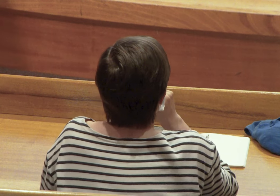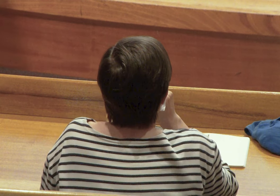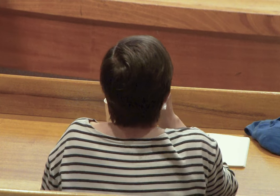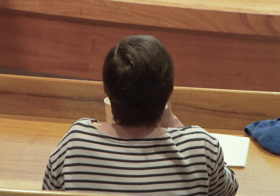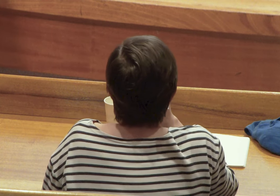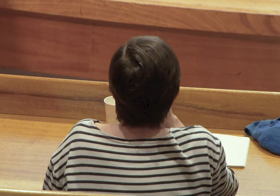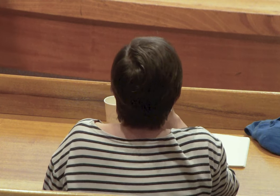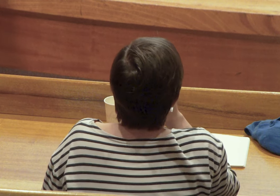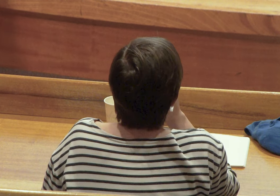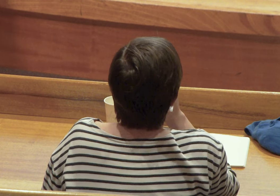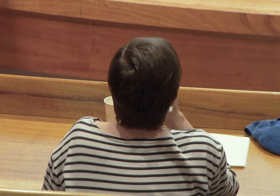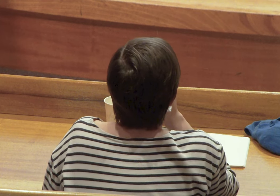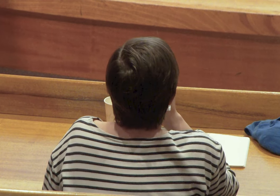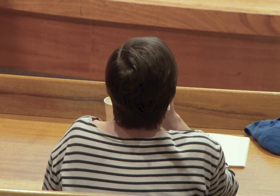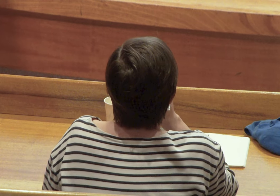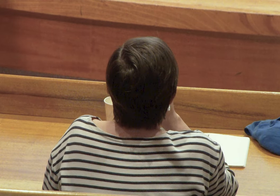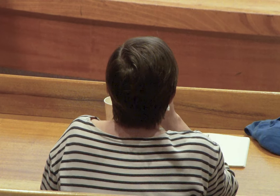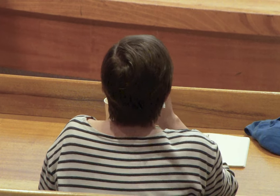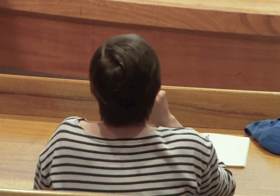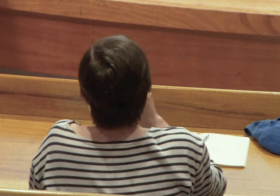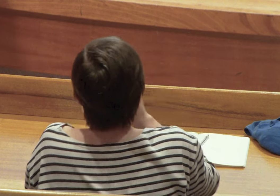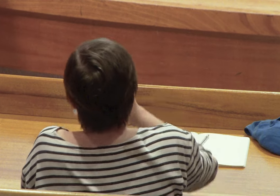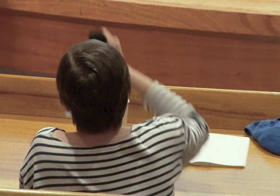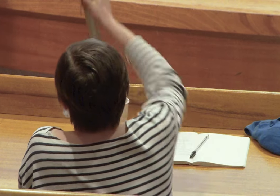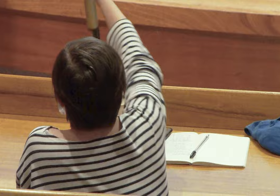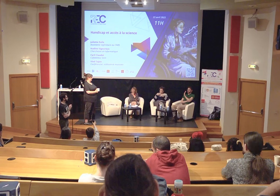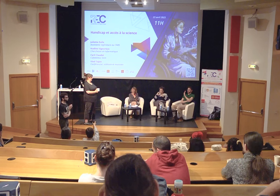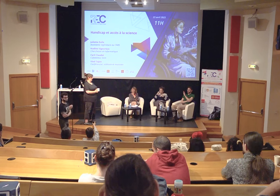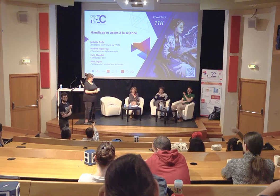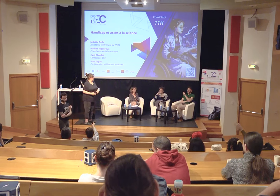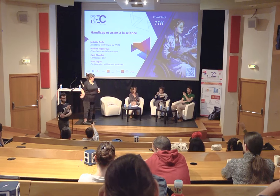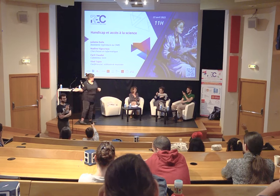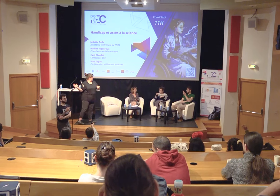niveaux dans l'éducation.